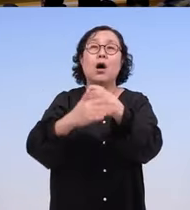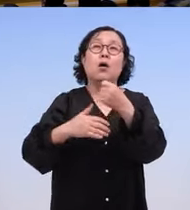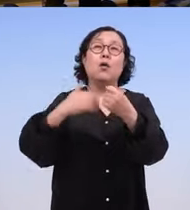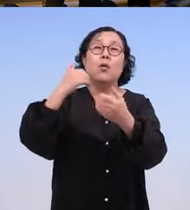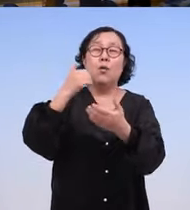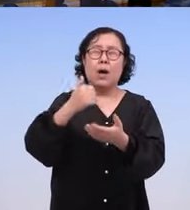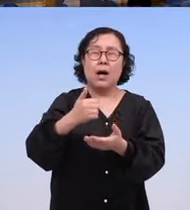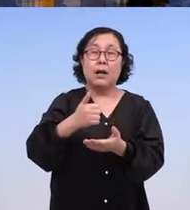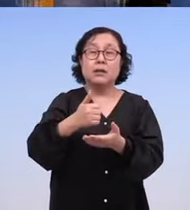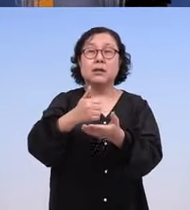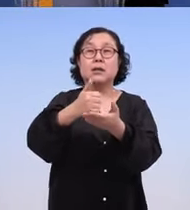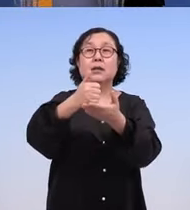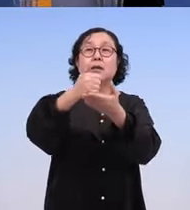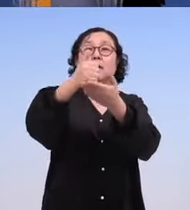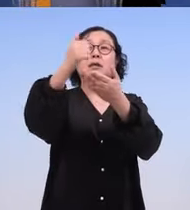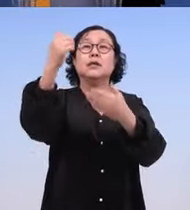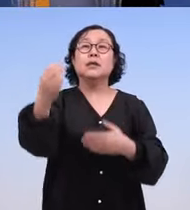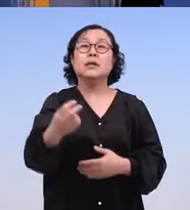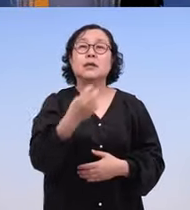여호와는 생명의